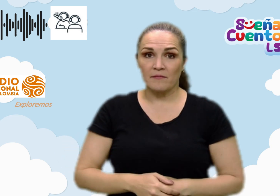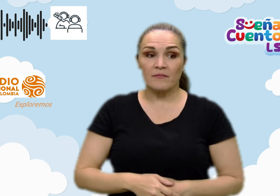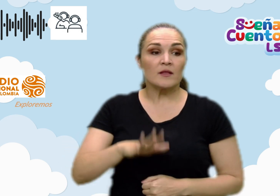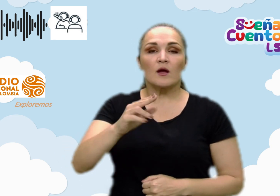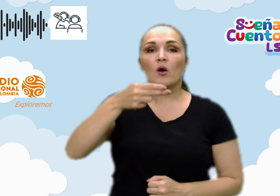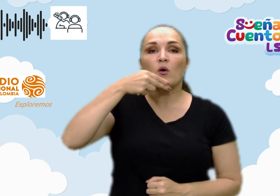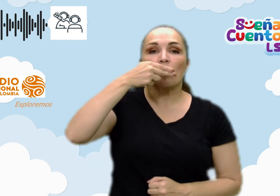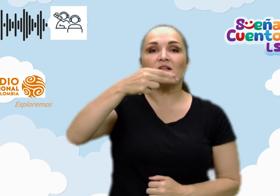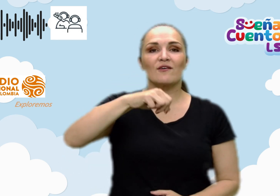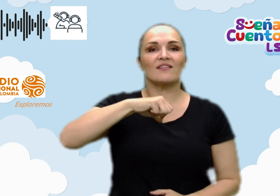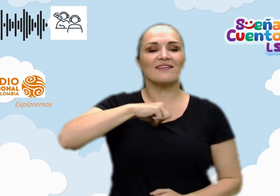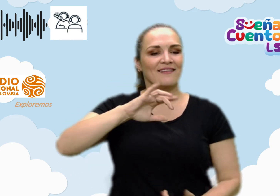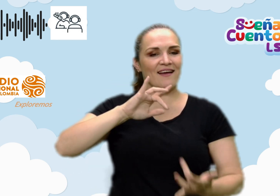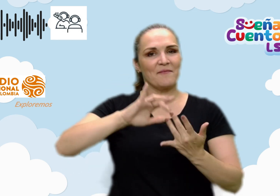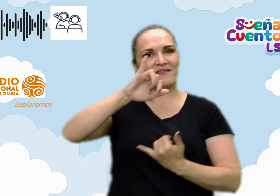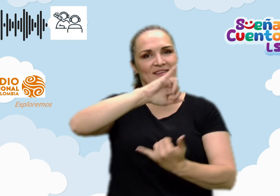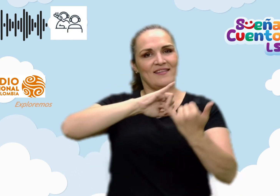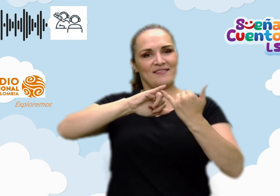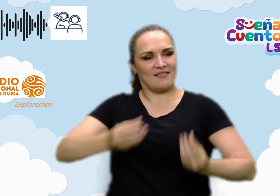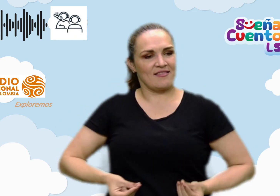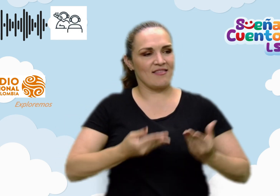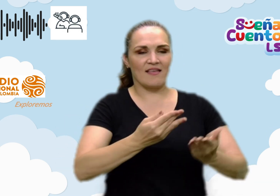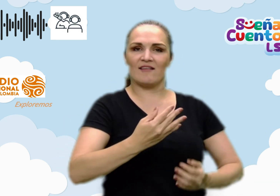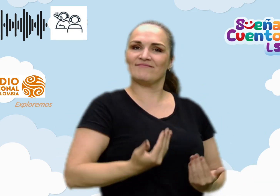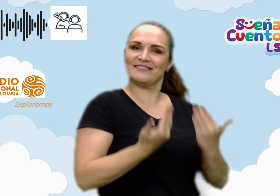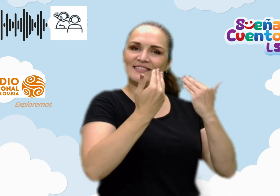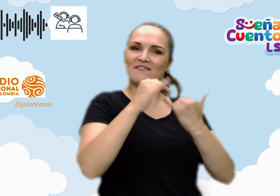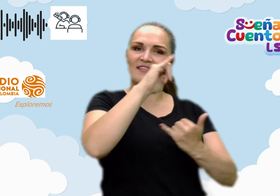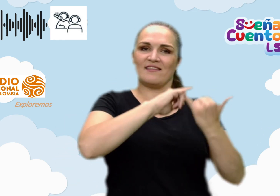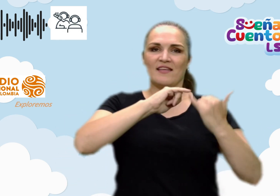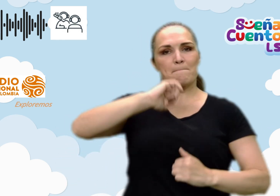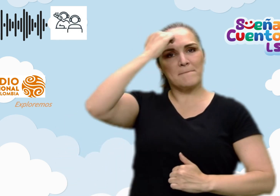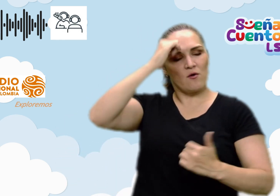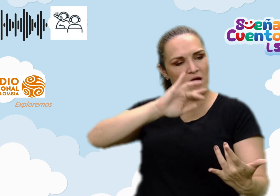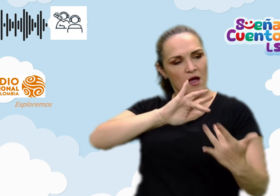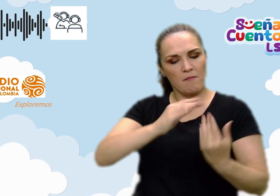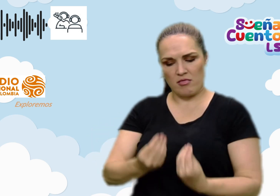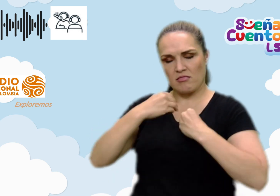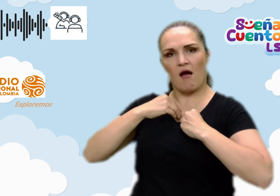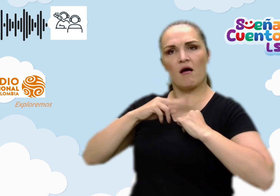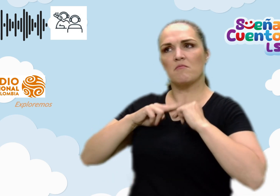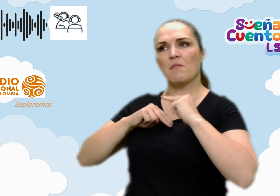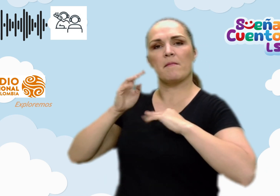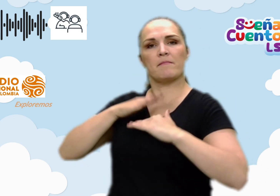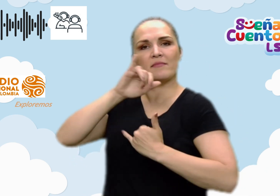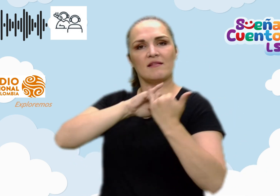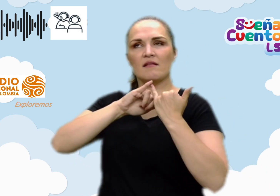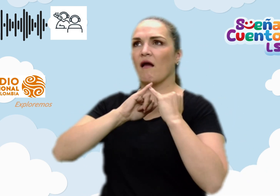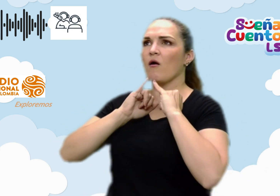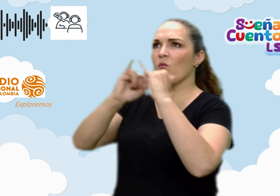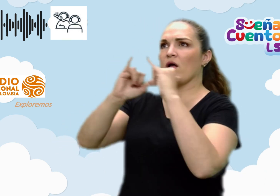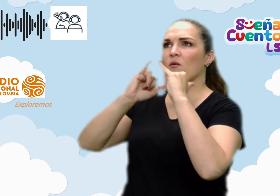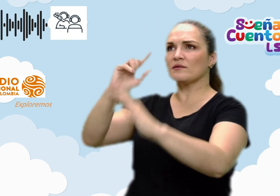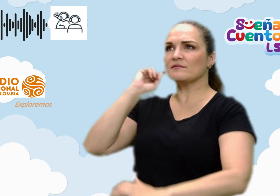identidad. Sí, los cuentos tienen como esa ganancia pedagógica, trabajar identidad, construcción de